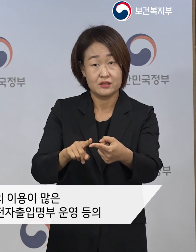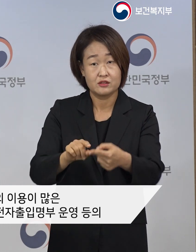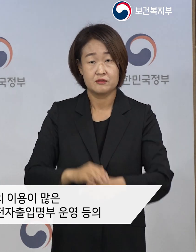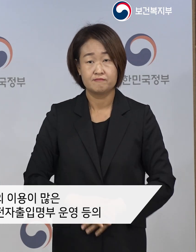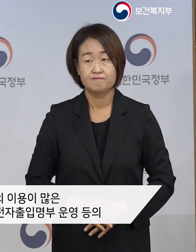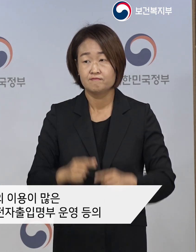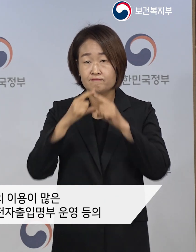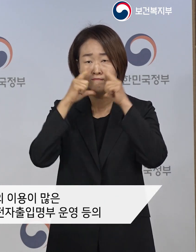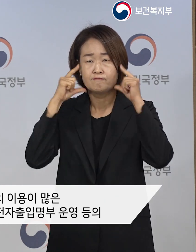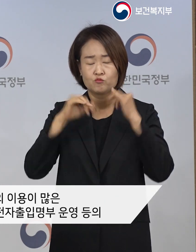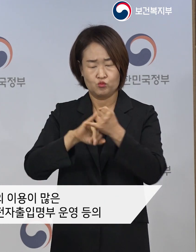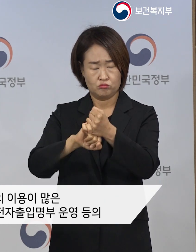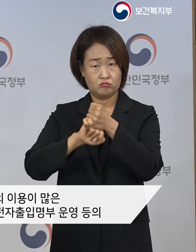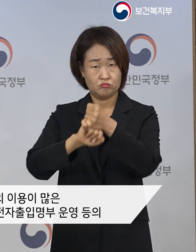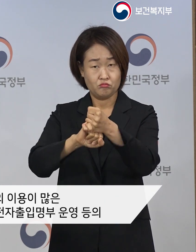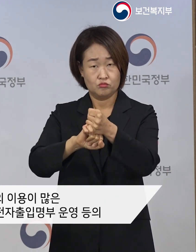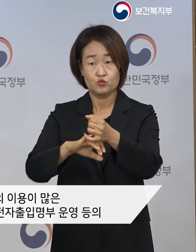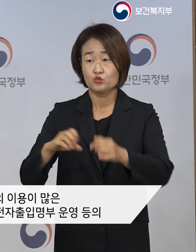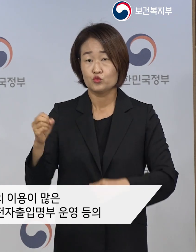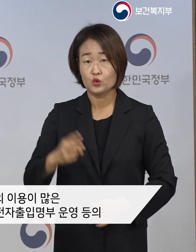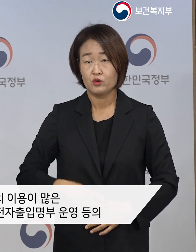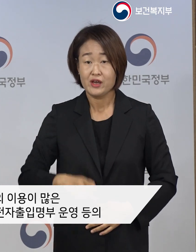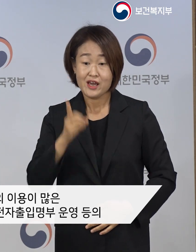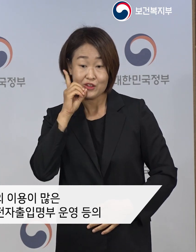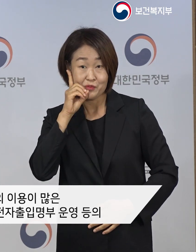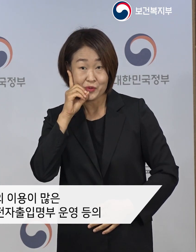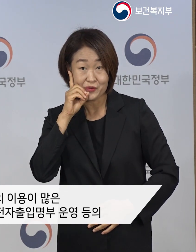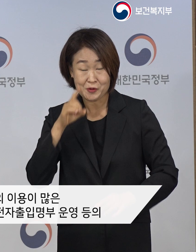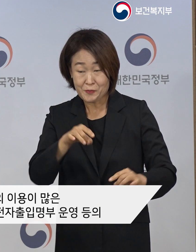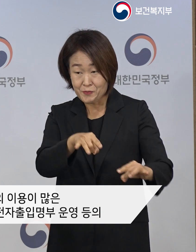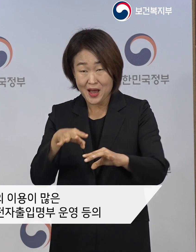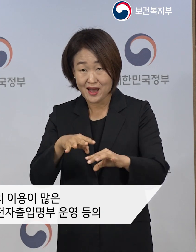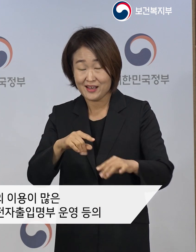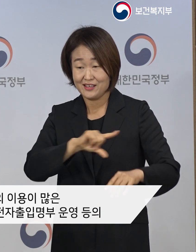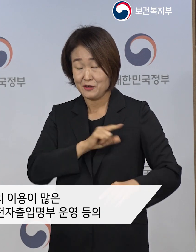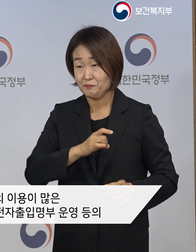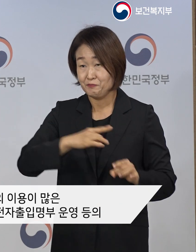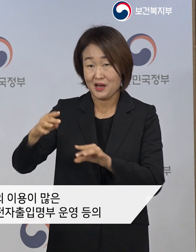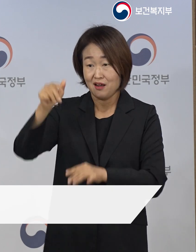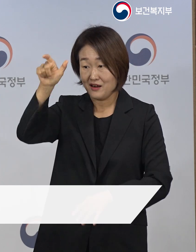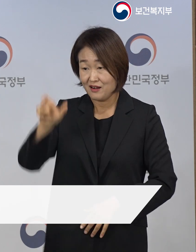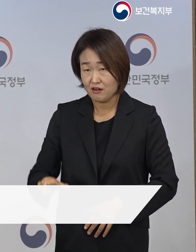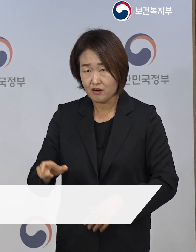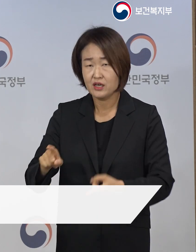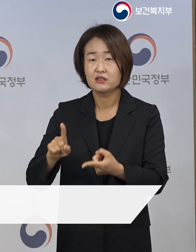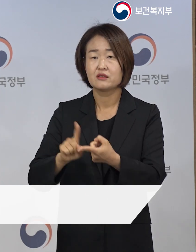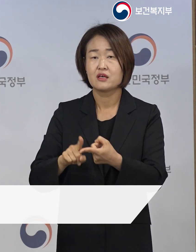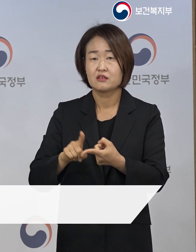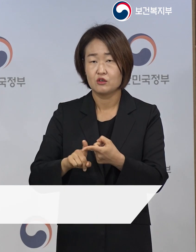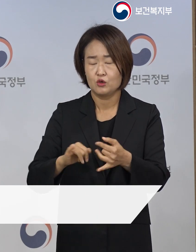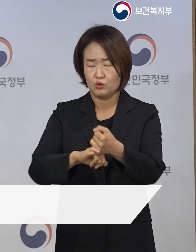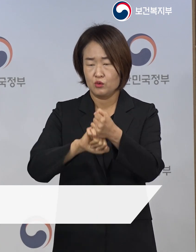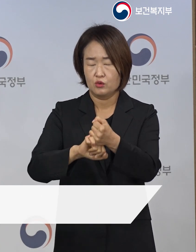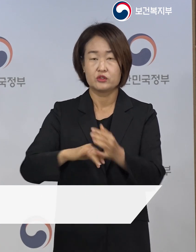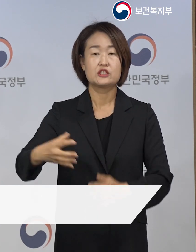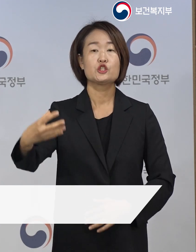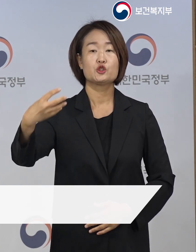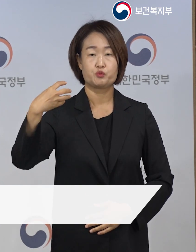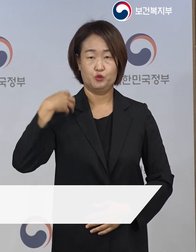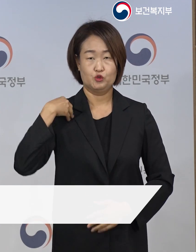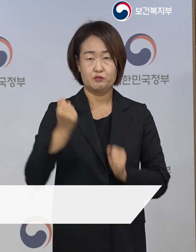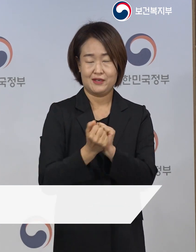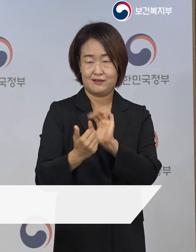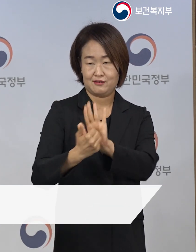많은 다중이용시설에 대해서도 마스크 착용과 전자출입명부 운영 등의 핵심적인 방역수칙